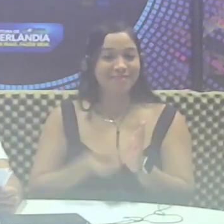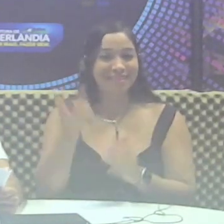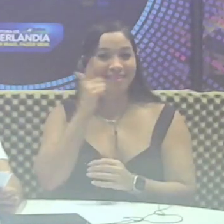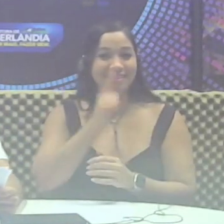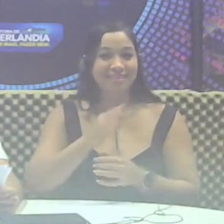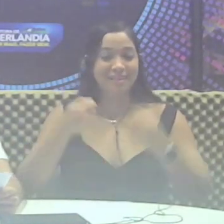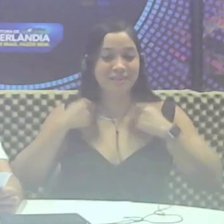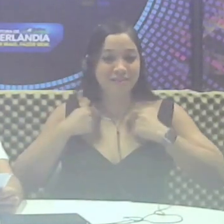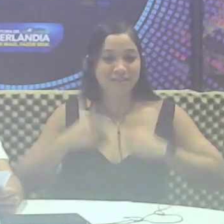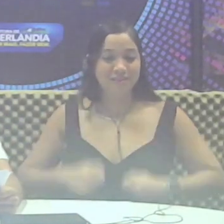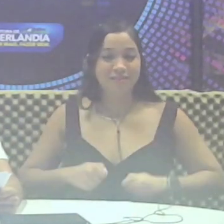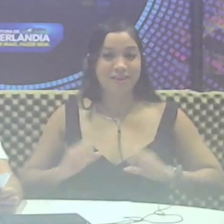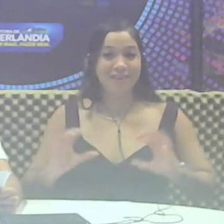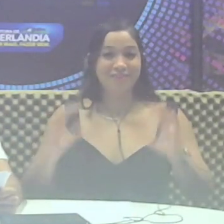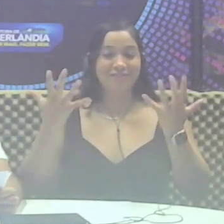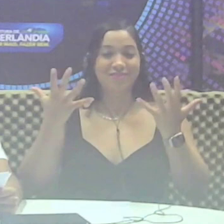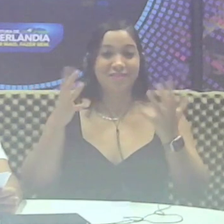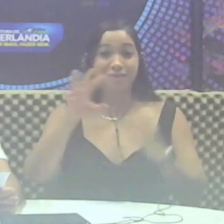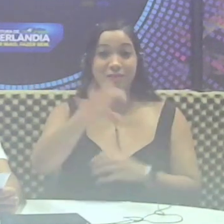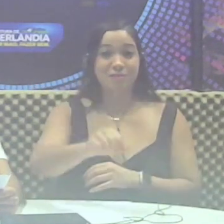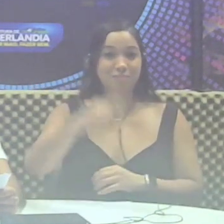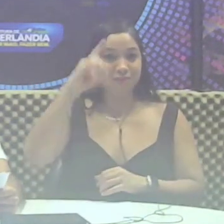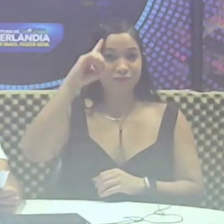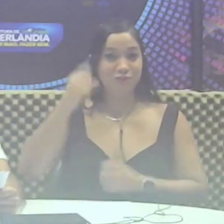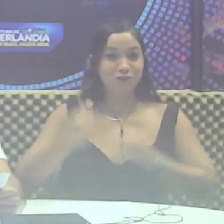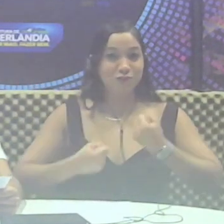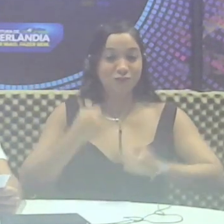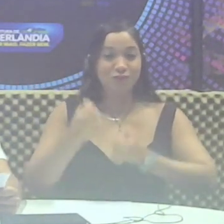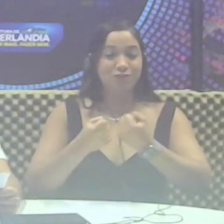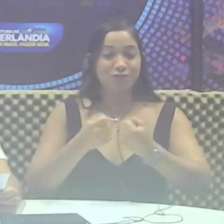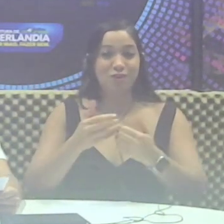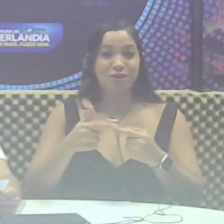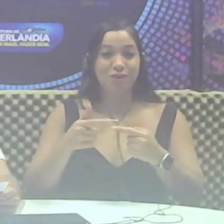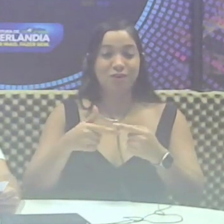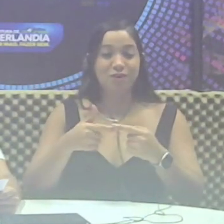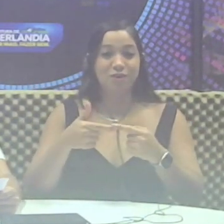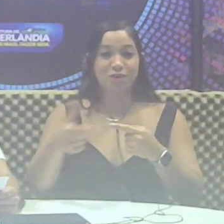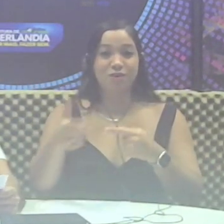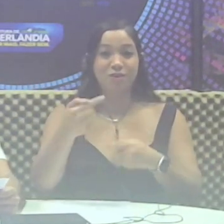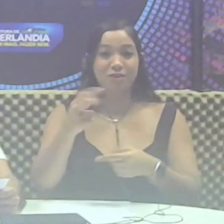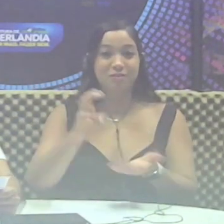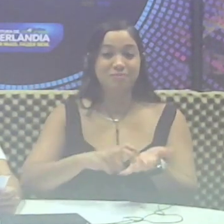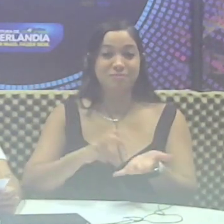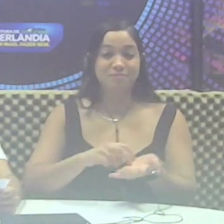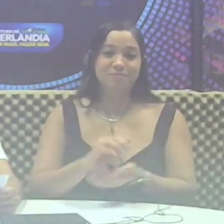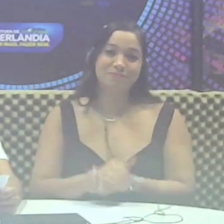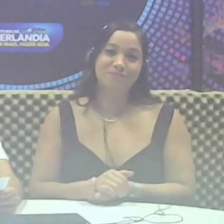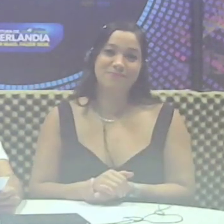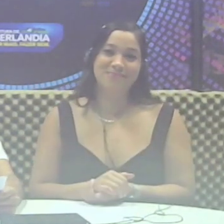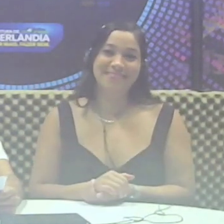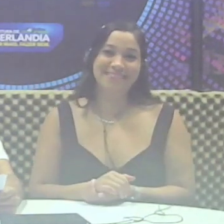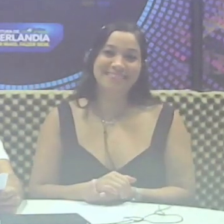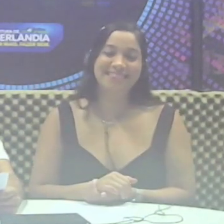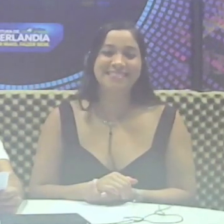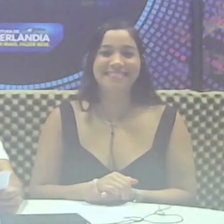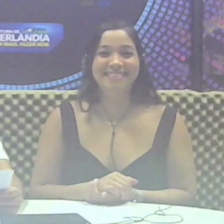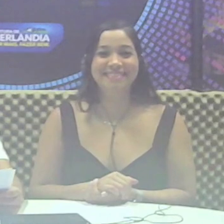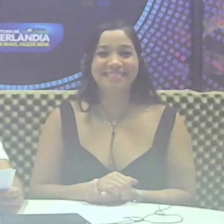receberão camiseta do evento com retirada no dia da caminhada a partir das 7 da manhã.